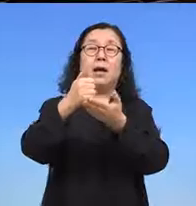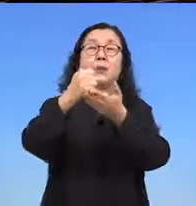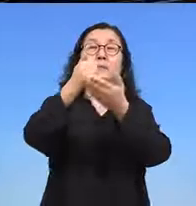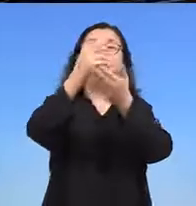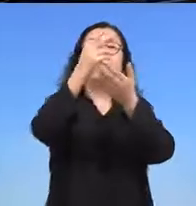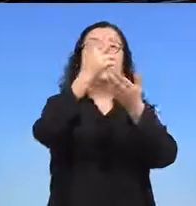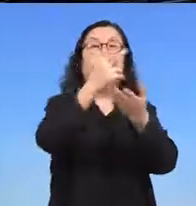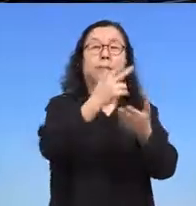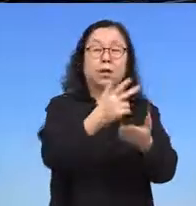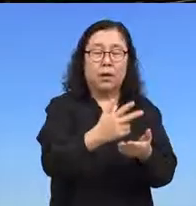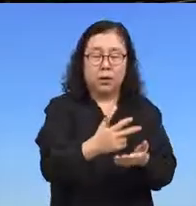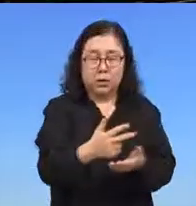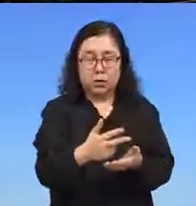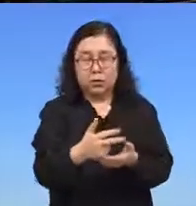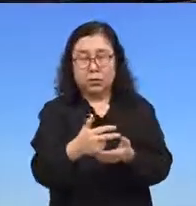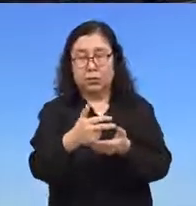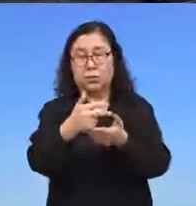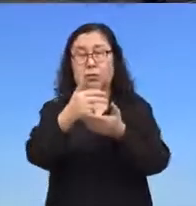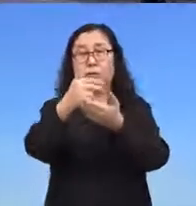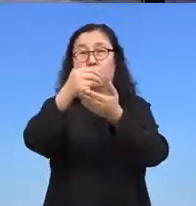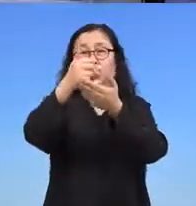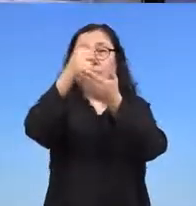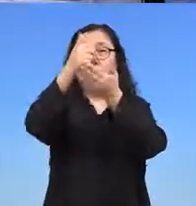주님 여기 계시기에